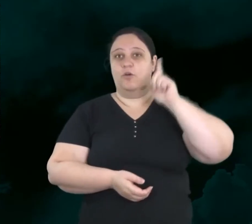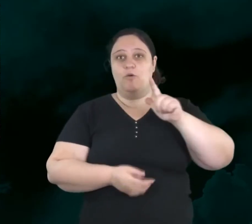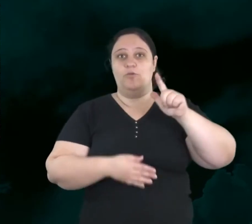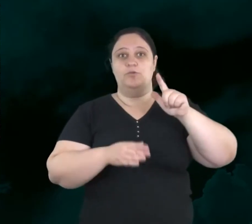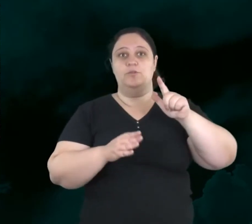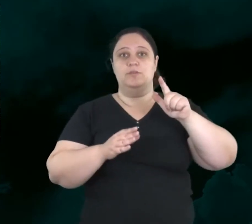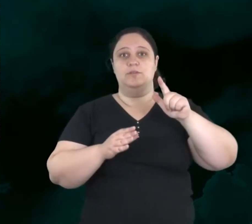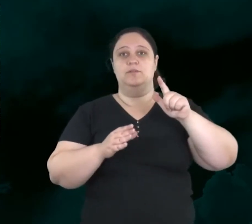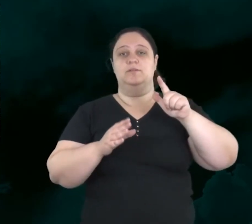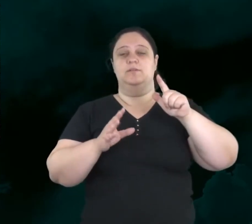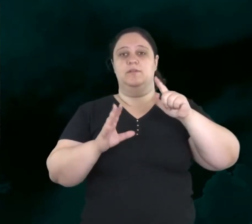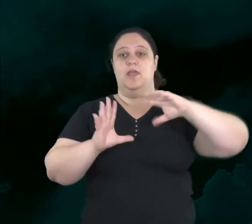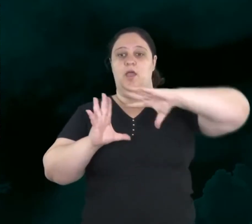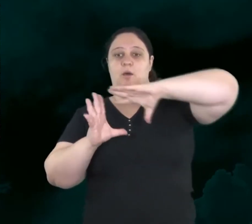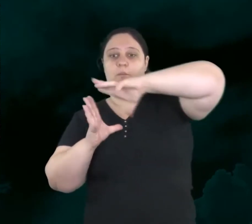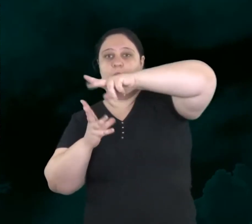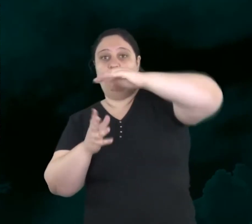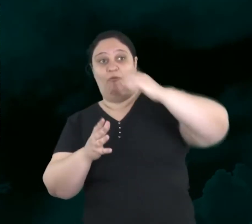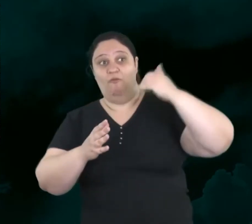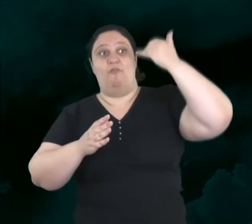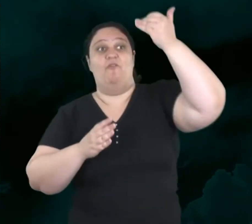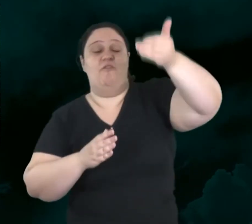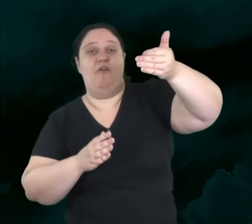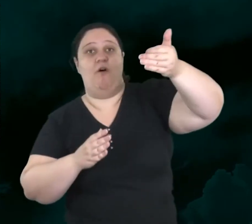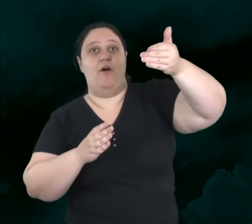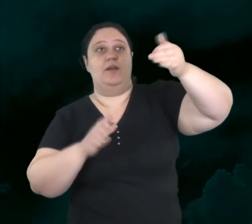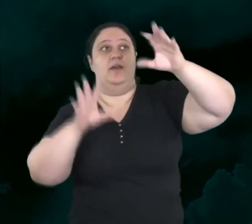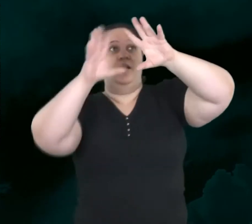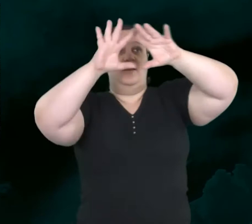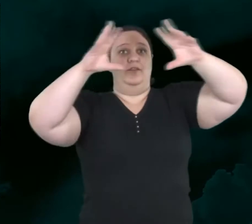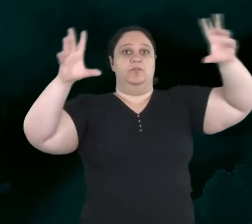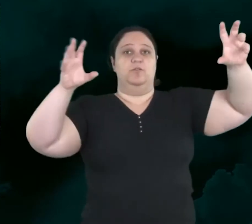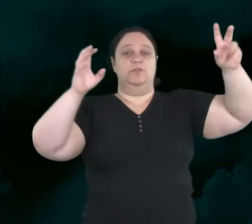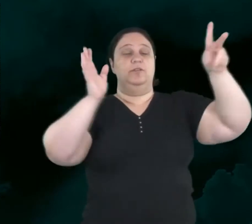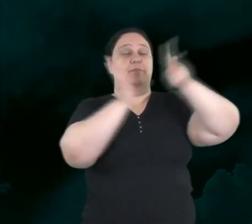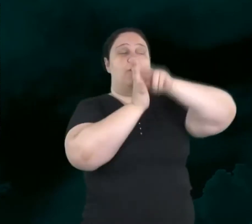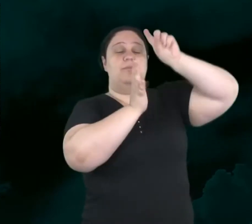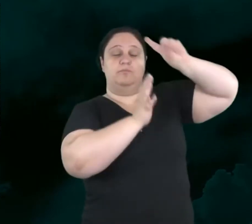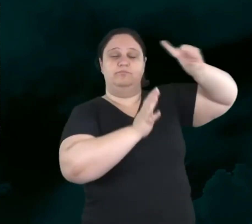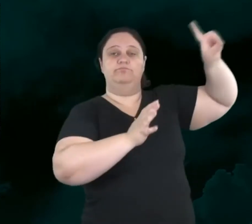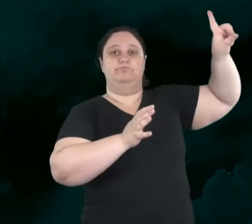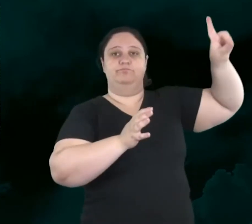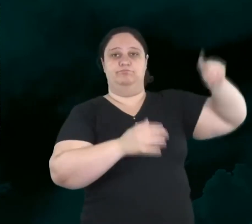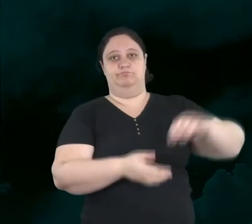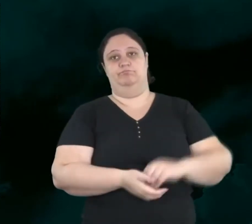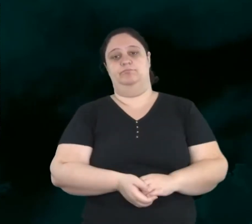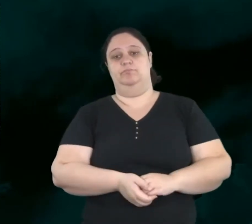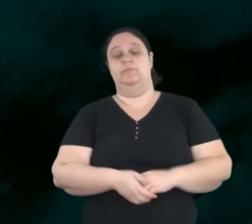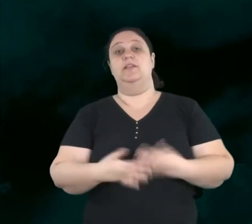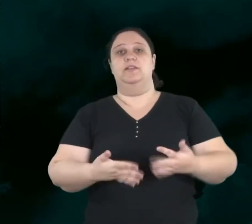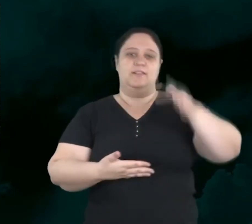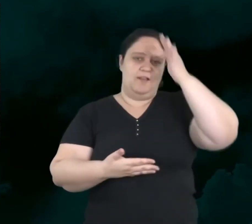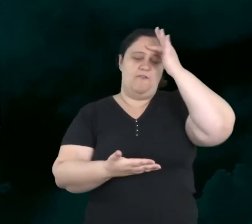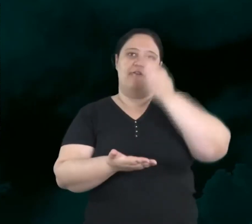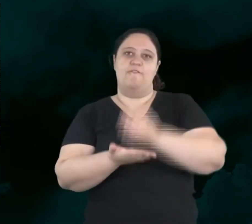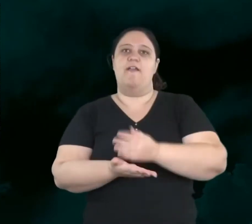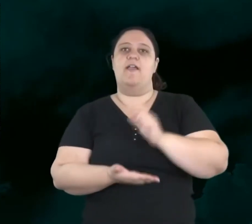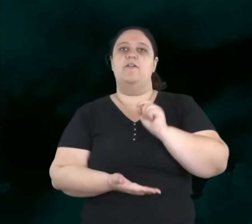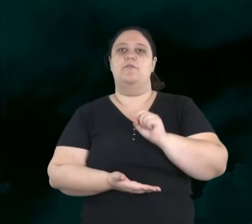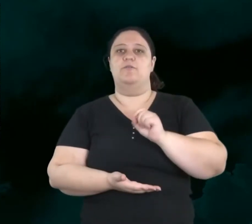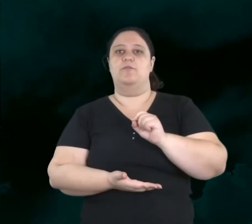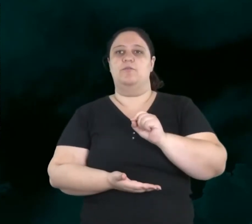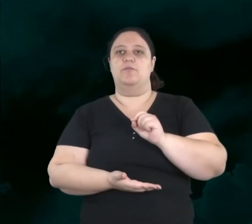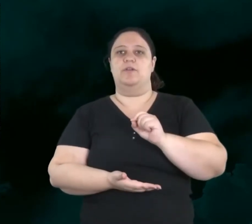a dimensão das coisas de Deus. Portanto, a fé, aqui fala, a fé é a certeza das coisas